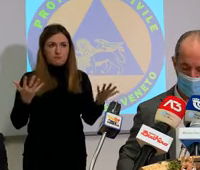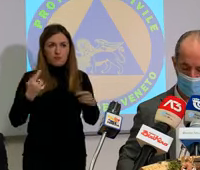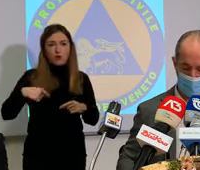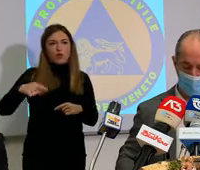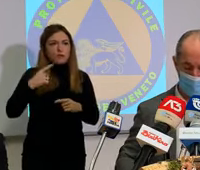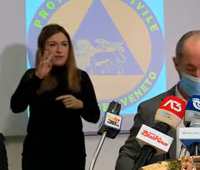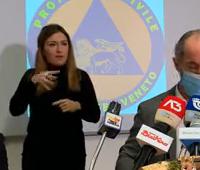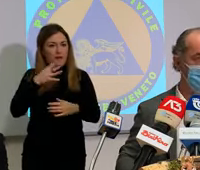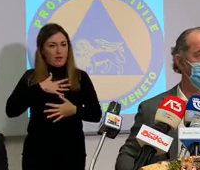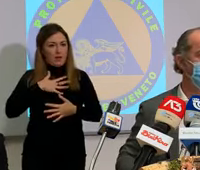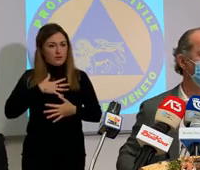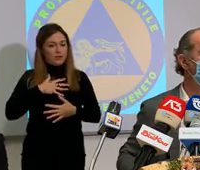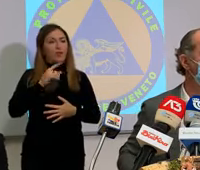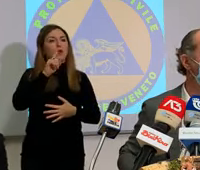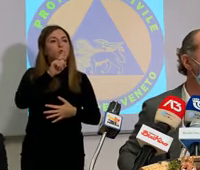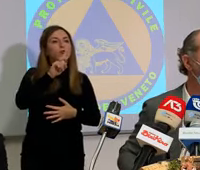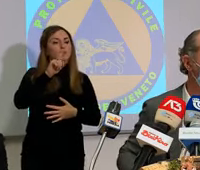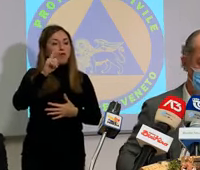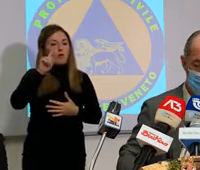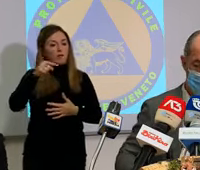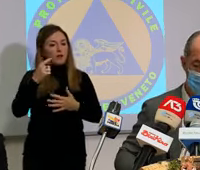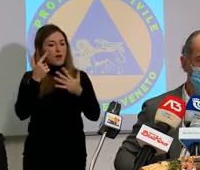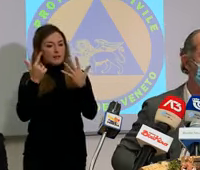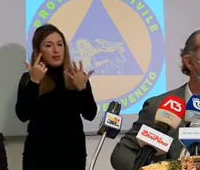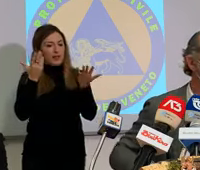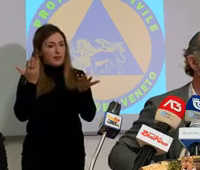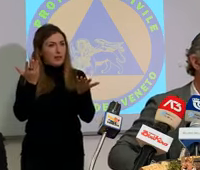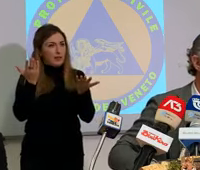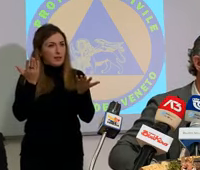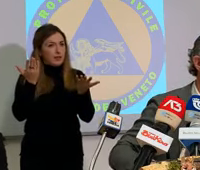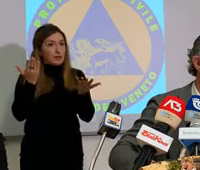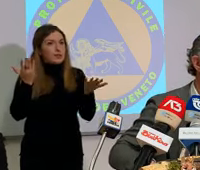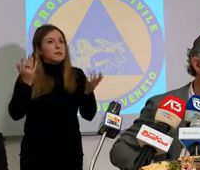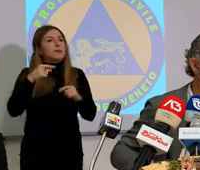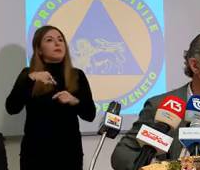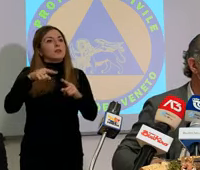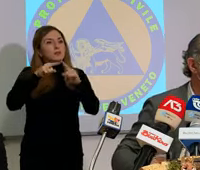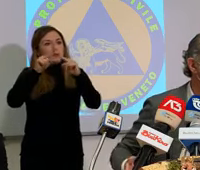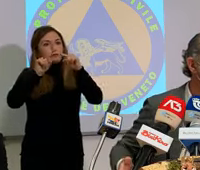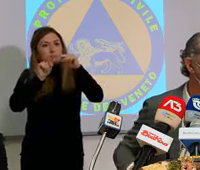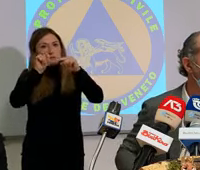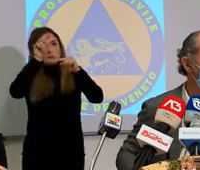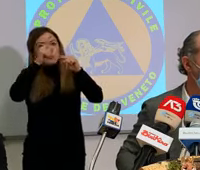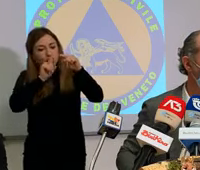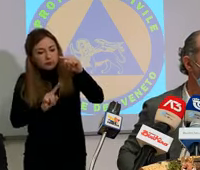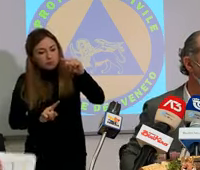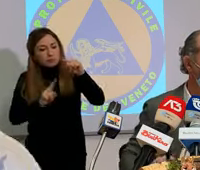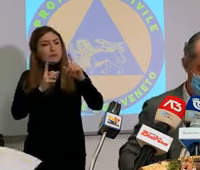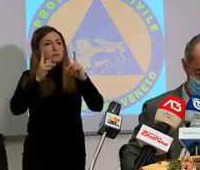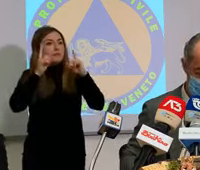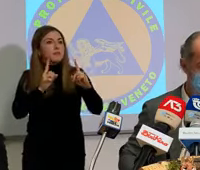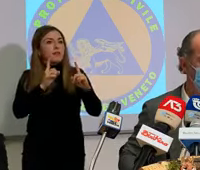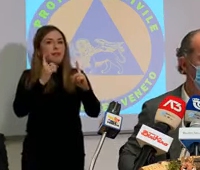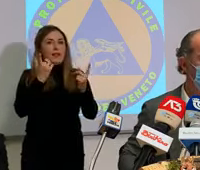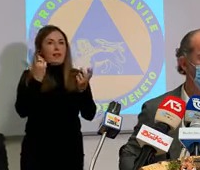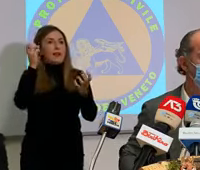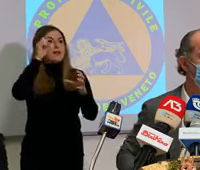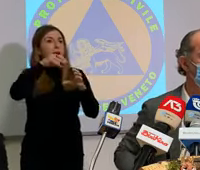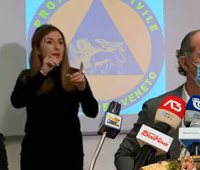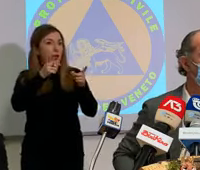dato il nostro dato e 1 e 7 dopo di che scorrerà in giù o in su in base a come che scaricheranno quindi diciamo